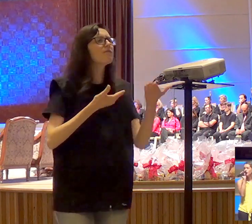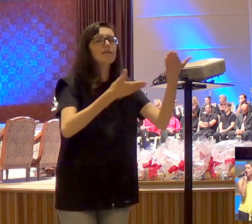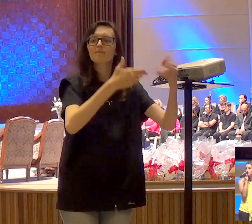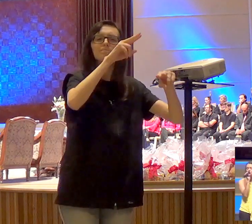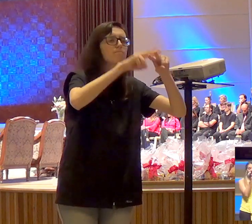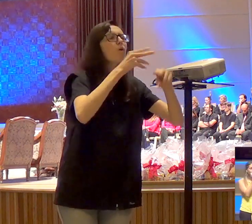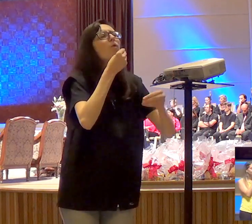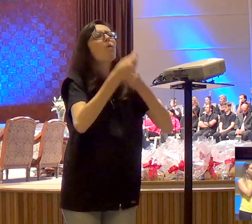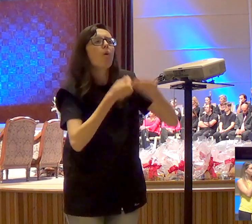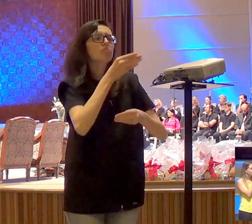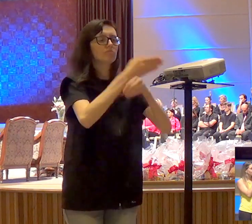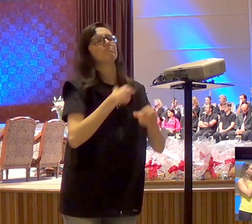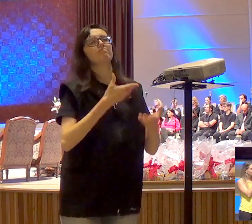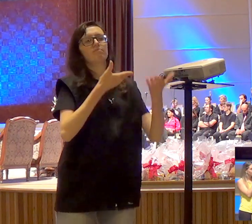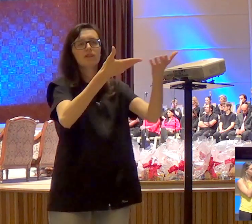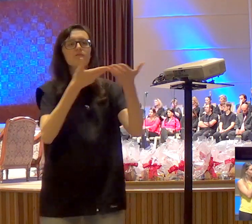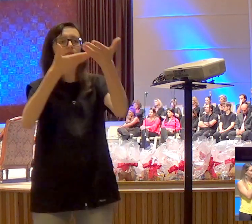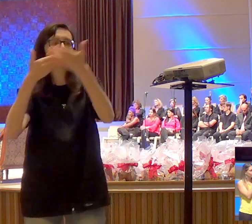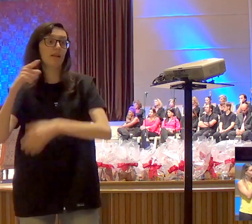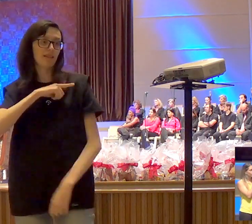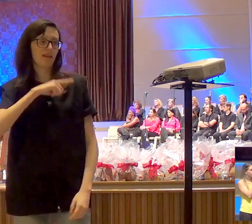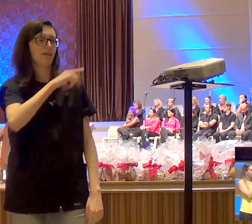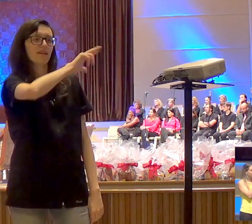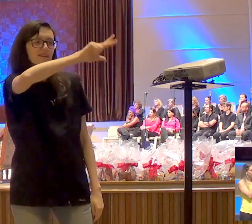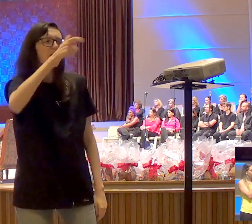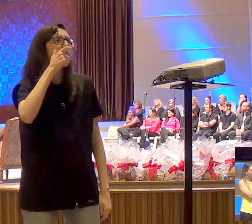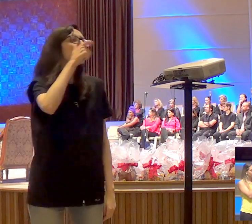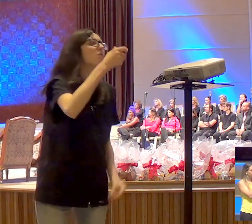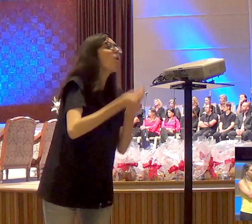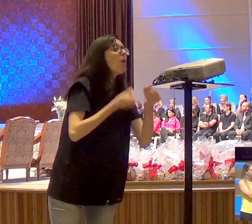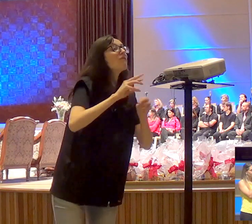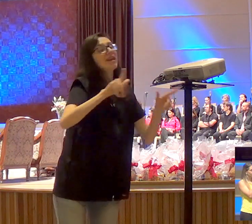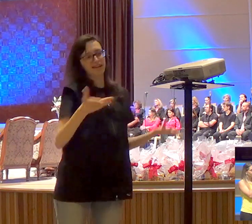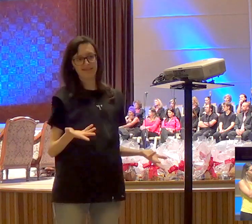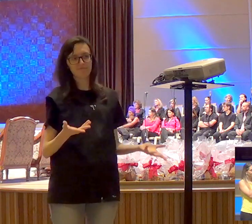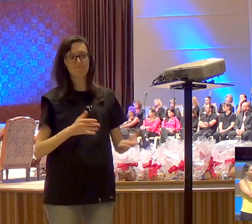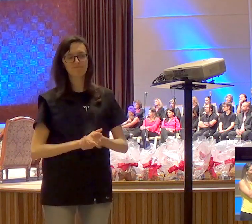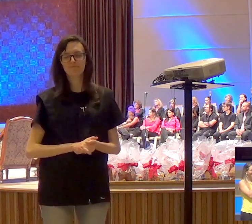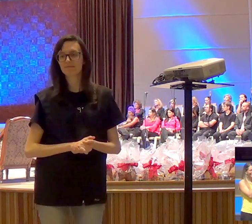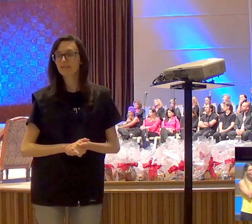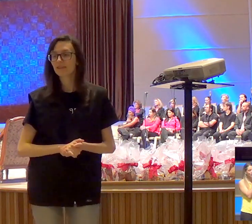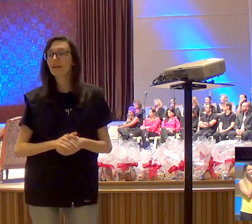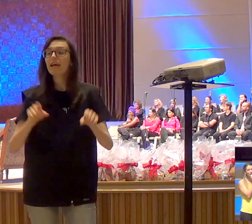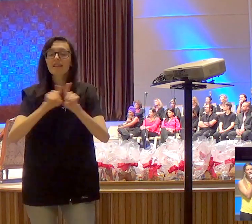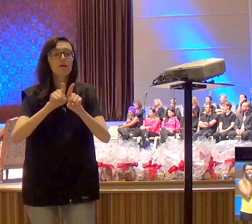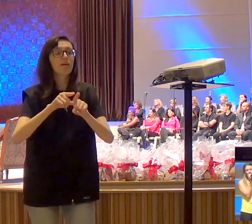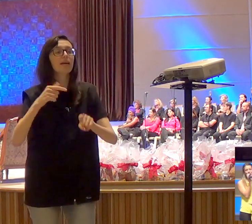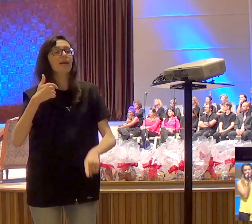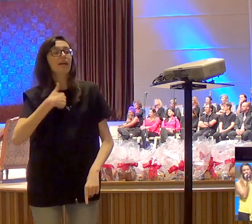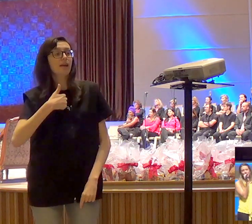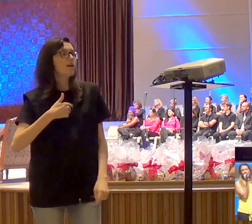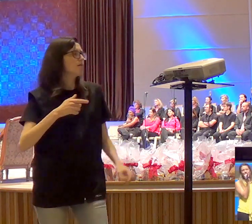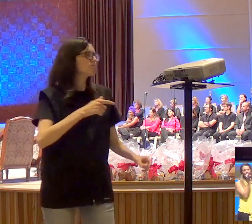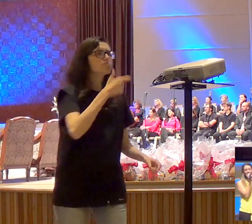e com a equipe. And when I go back to the U.S. tomorrow, I will very much miss eating pão de queijo. E quando ela voltar para os